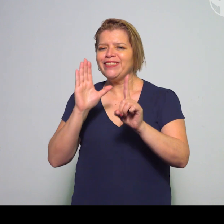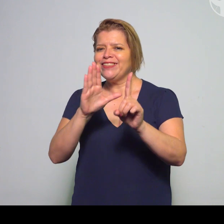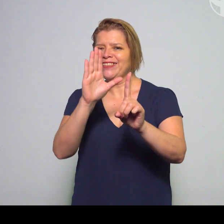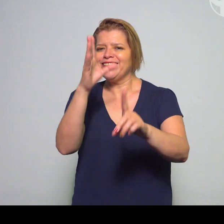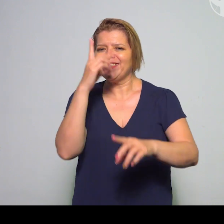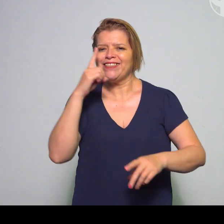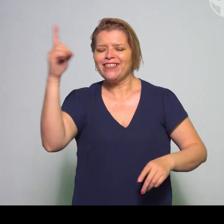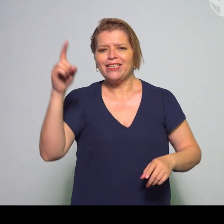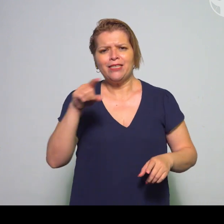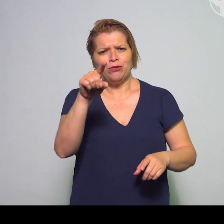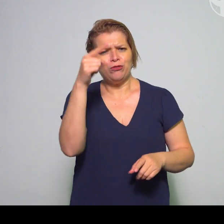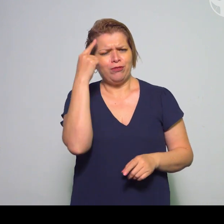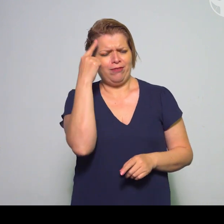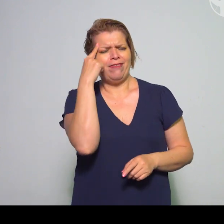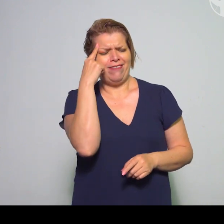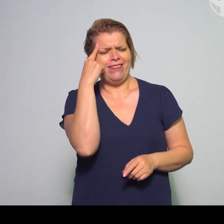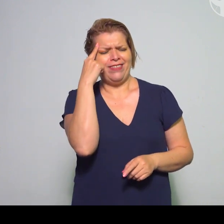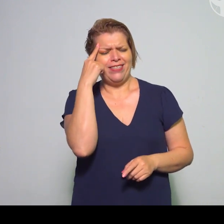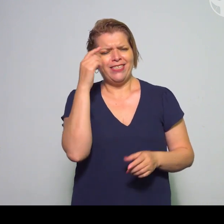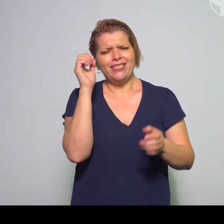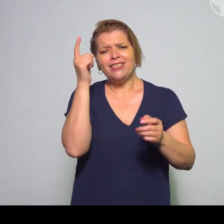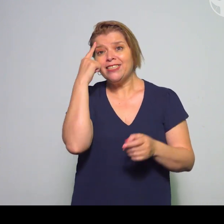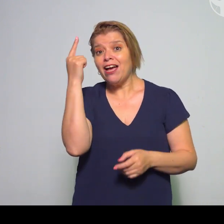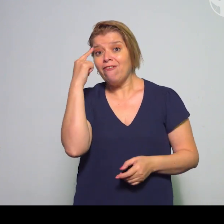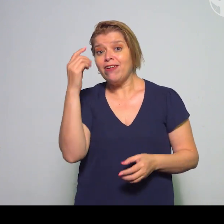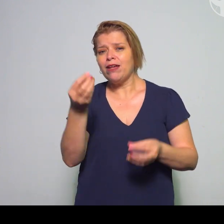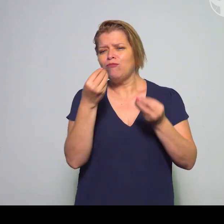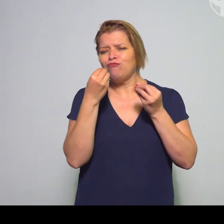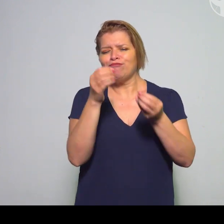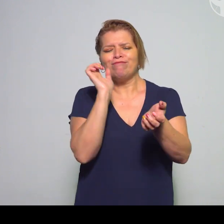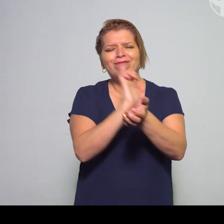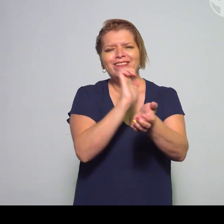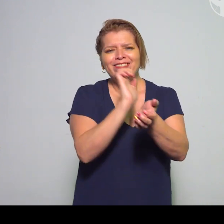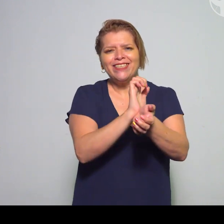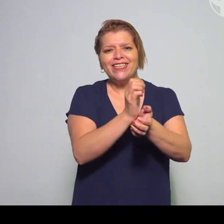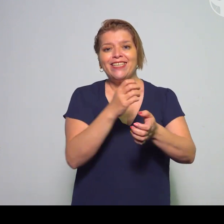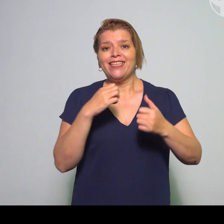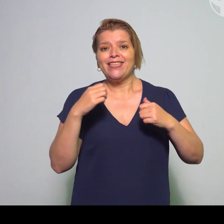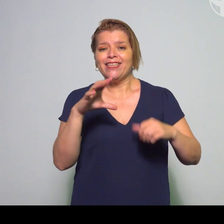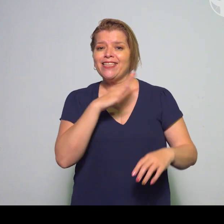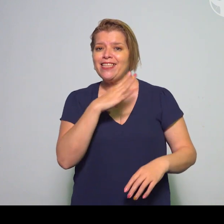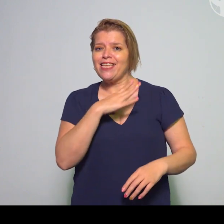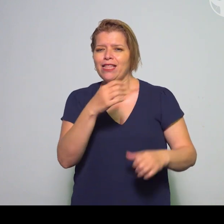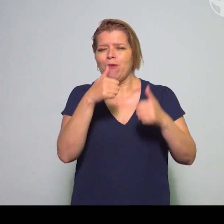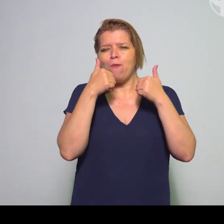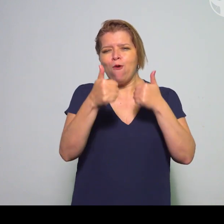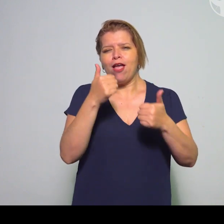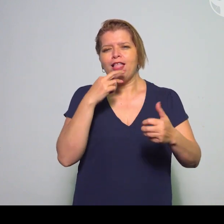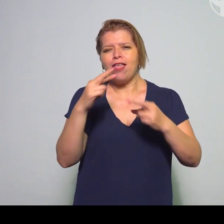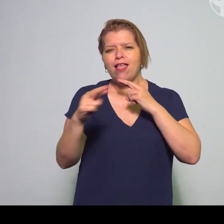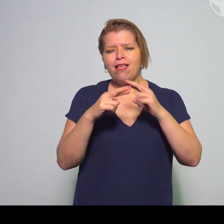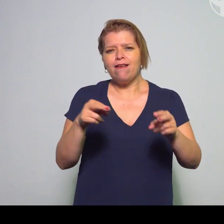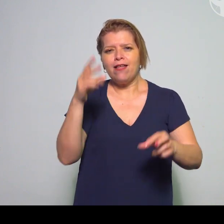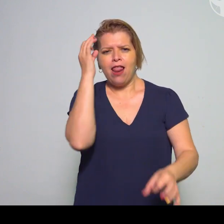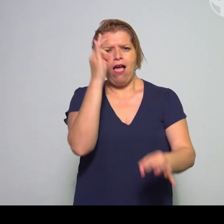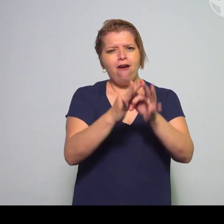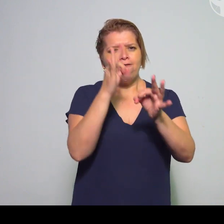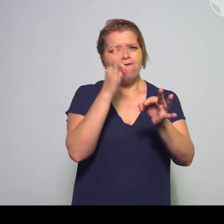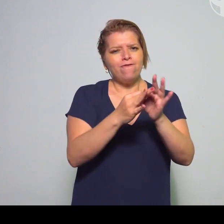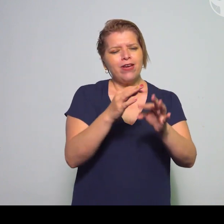¿Sabes? El saber esperar tiene sus resultados. La fe también